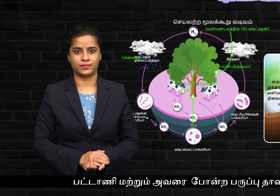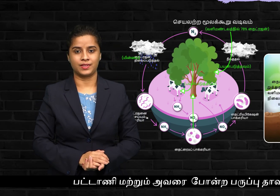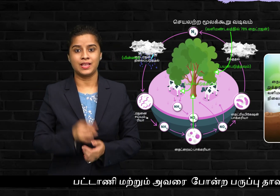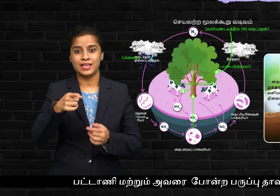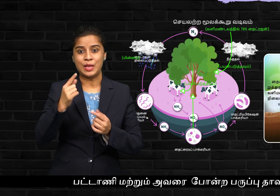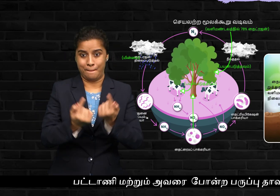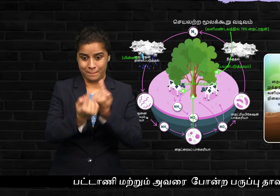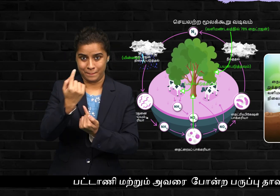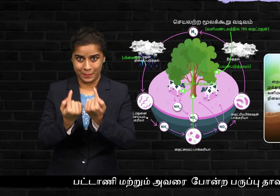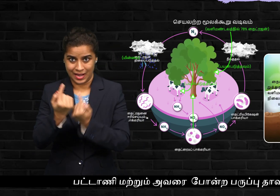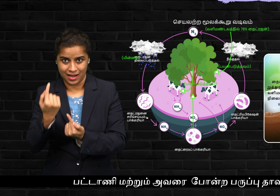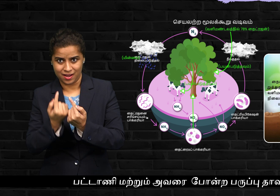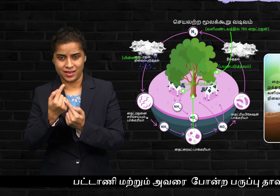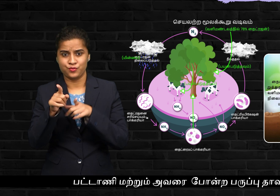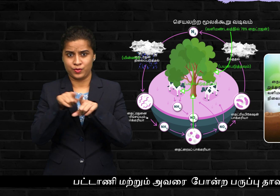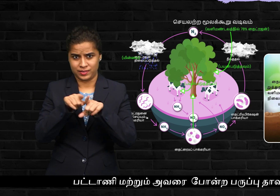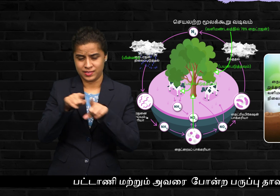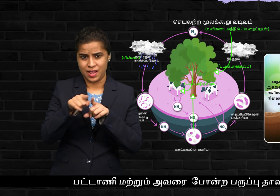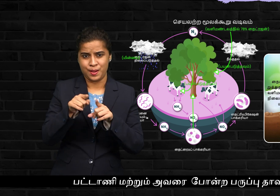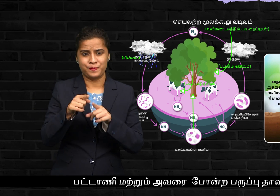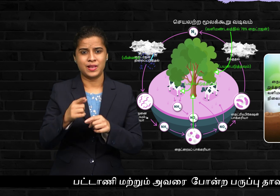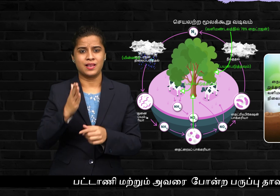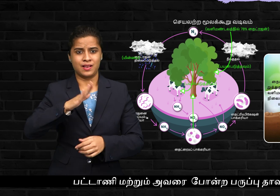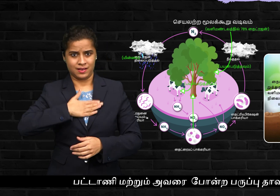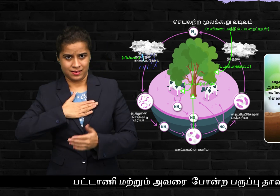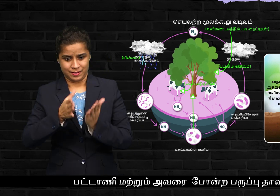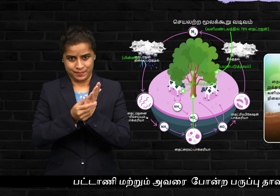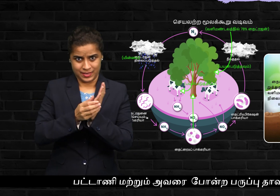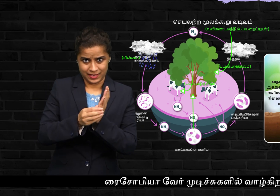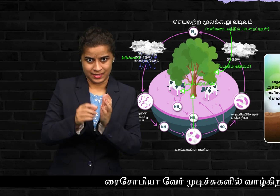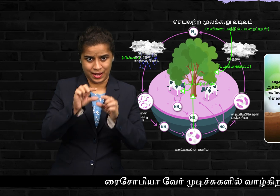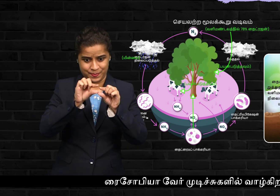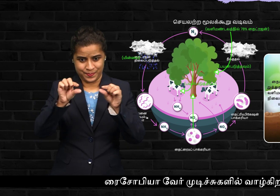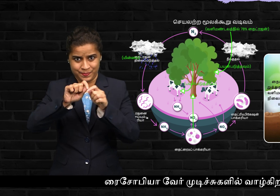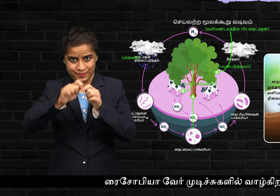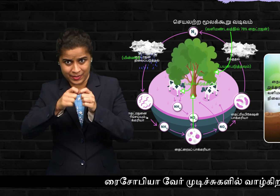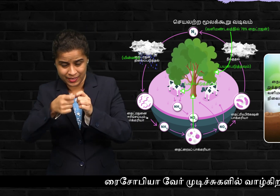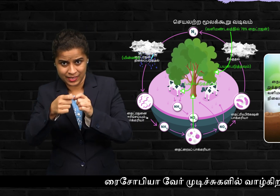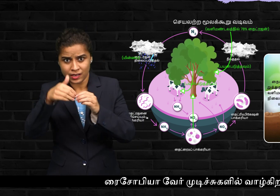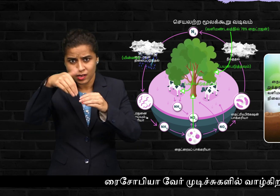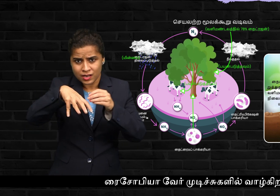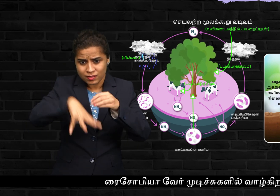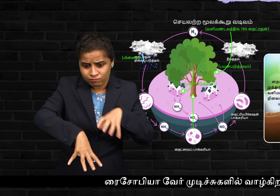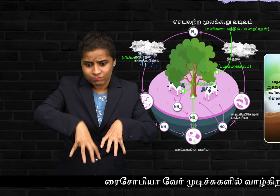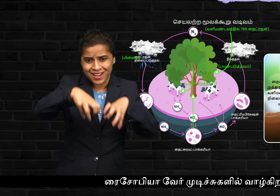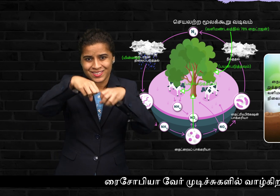பட்டாணி மற்றும் அவரை போன்ற பருப்பு தாவரங்களில் ரைசோபியா வேர் முடிச்சுகளில் வாழ்கிறது